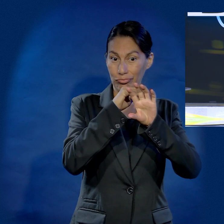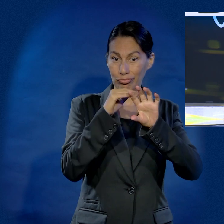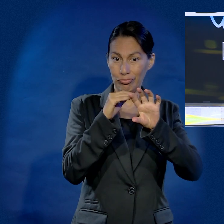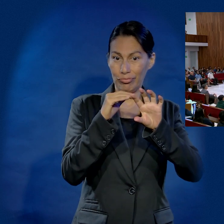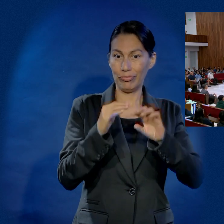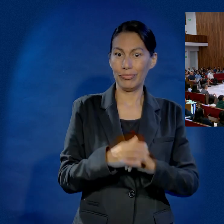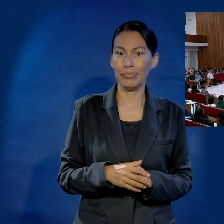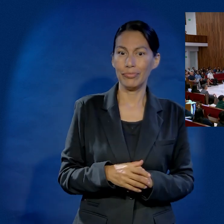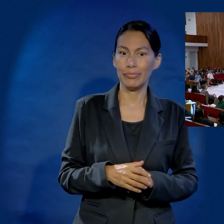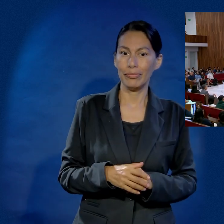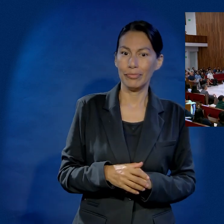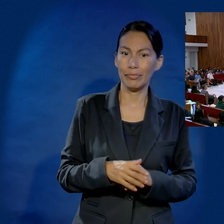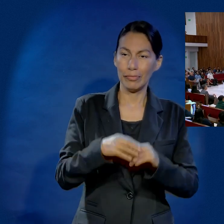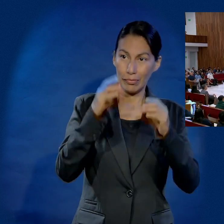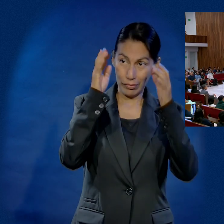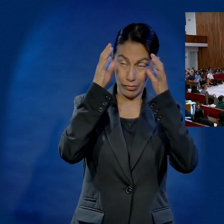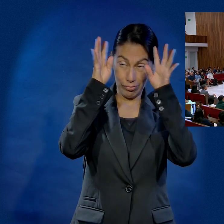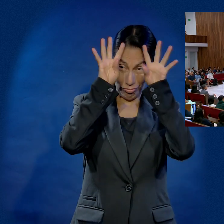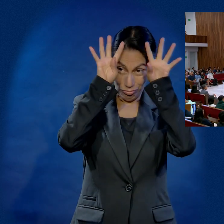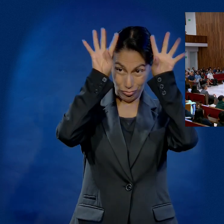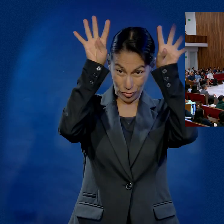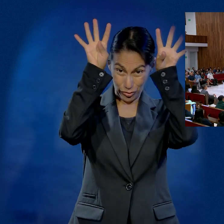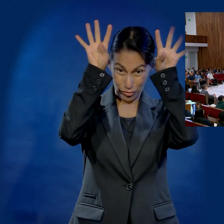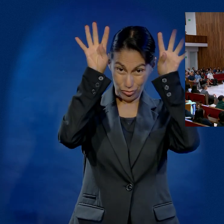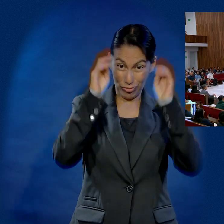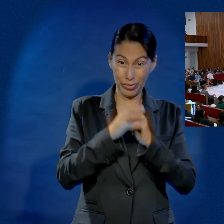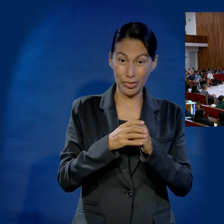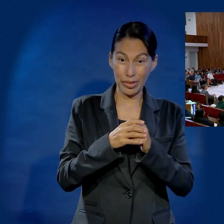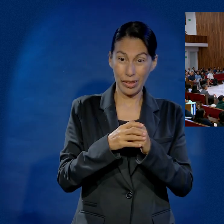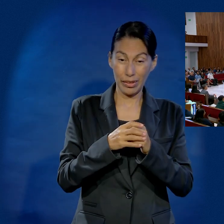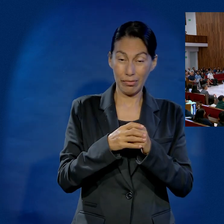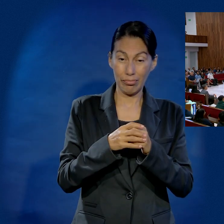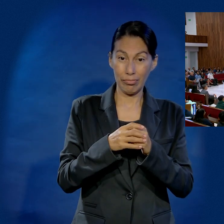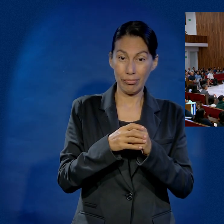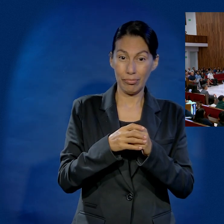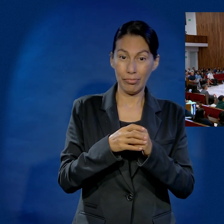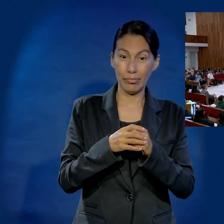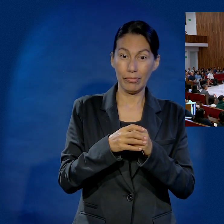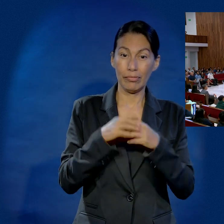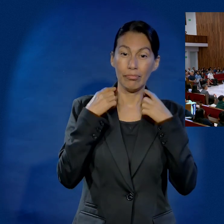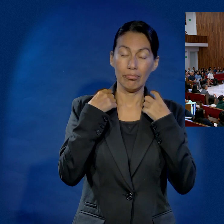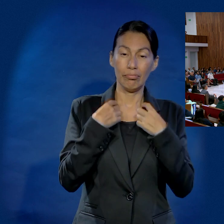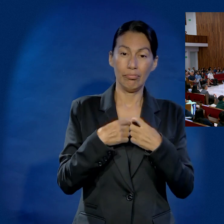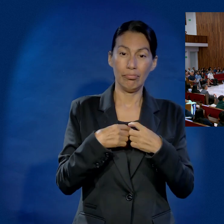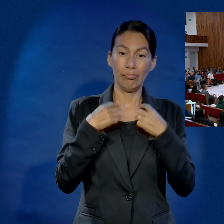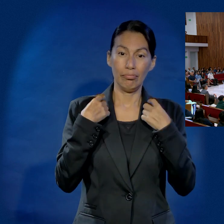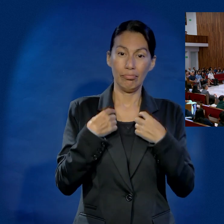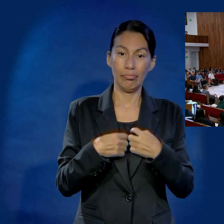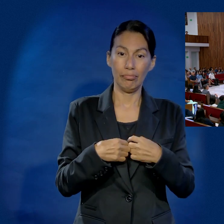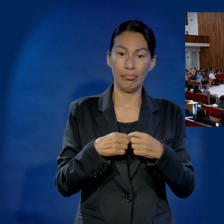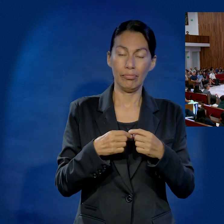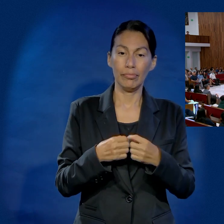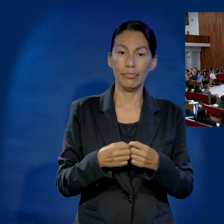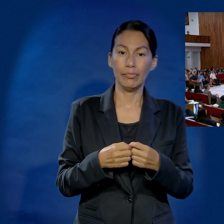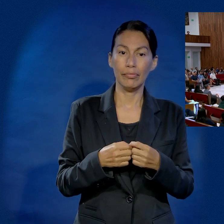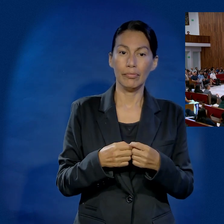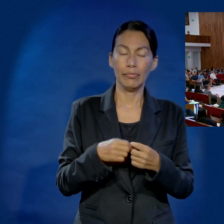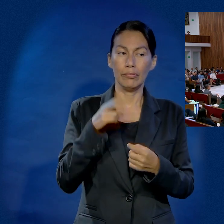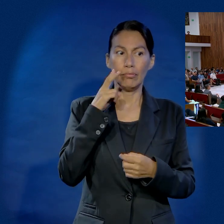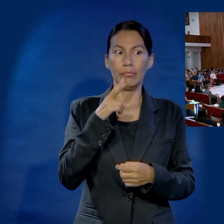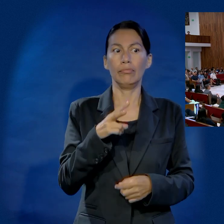larga, sus pelos celestiales que apuntan para el cielo. Así, varias cosas así colgando de su cuello. Se para una mirada